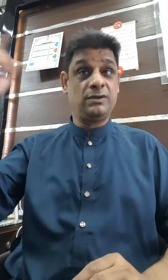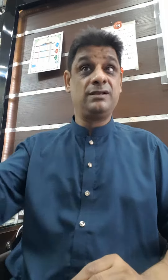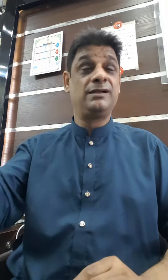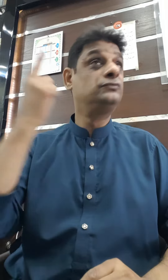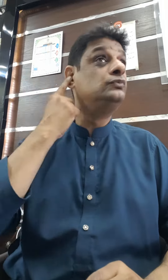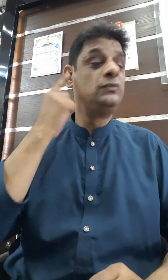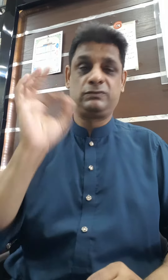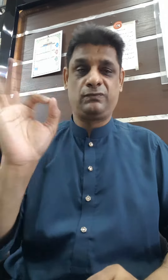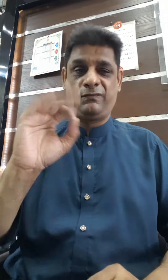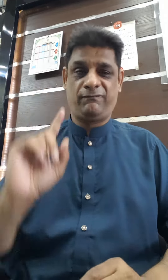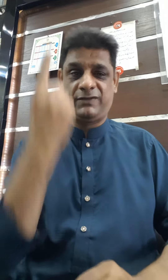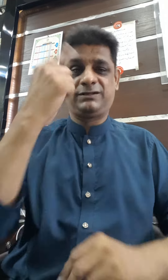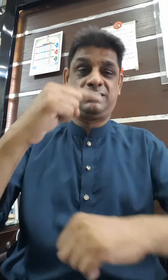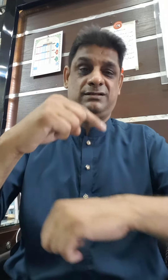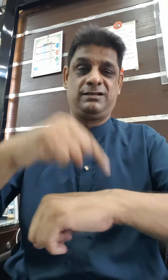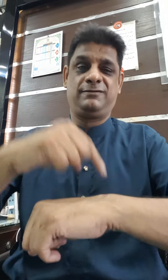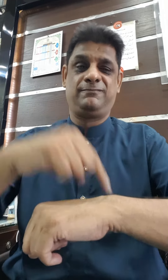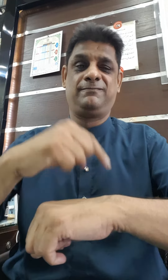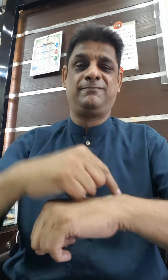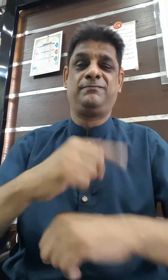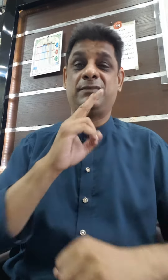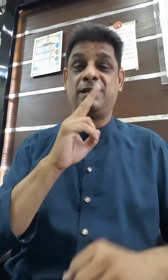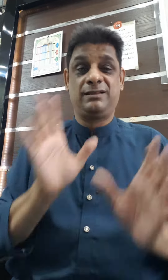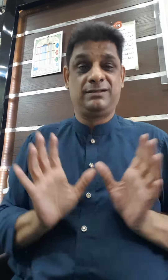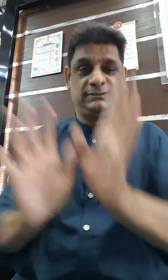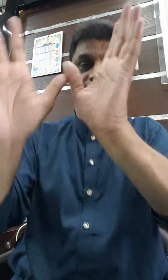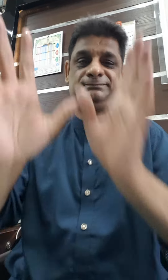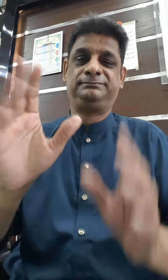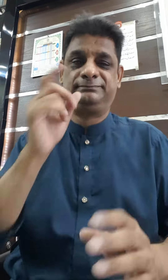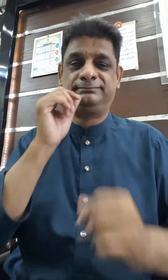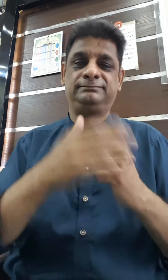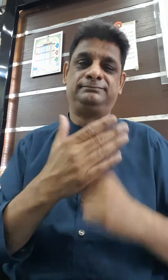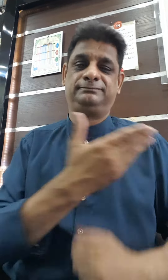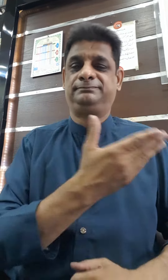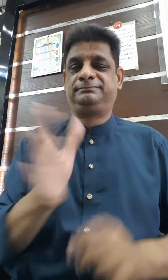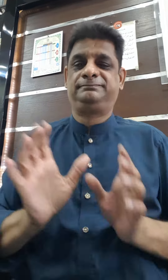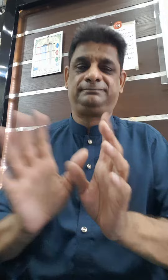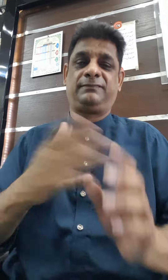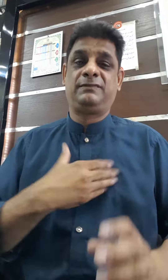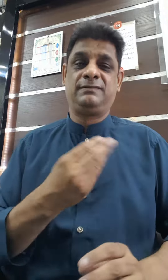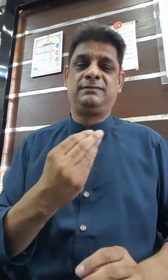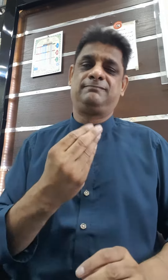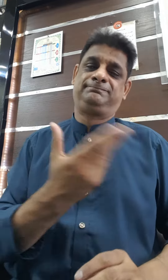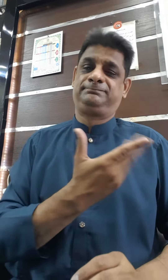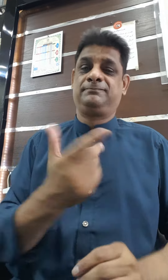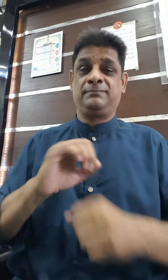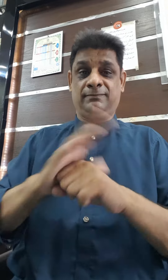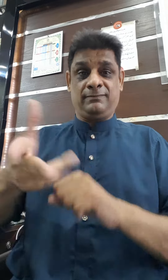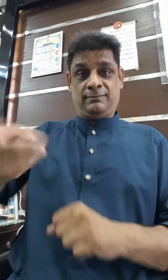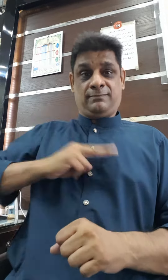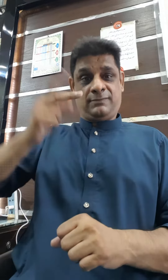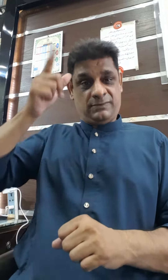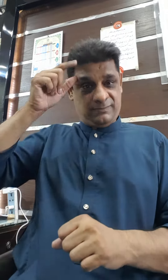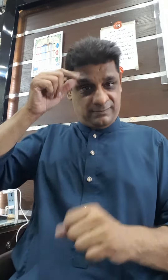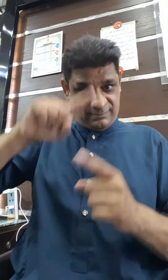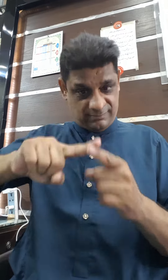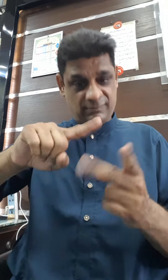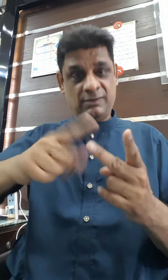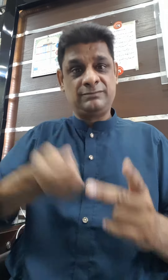गया। अच्छा मैं आपको बताने लगा कि ये जो मैं इसके ऊपर लिखने लगा हूं वो मैं डब्बे लिख रहा था कि हमें आसानी हो जाती है कि